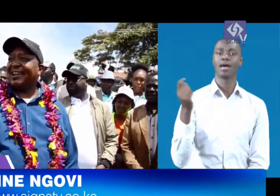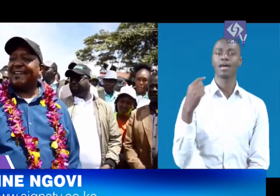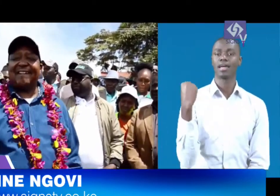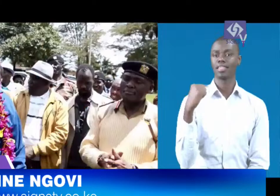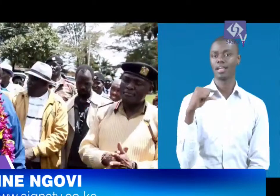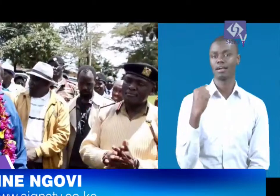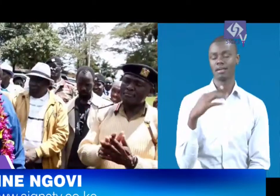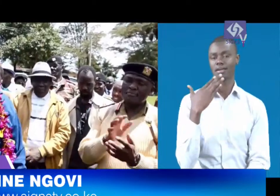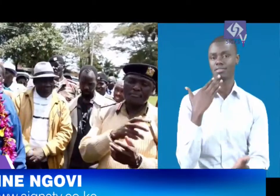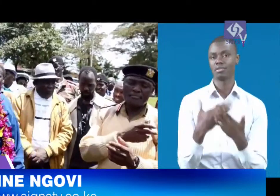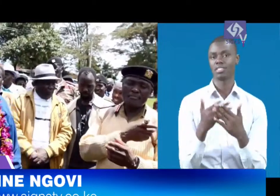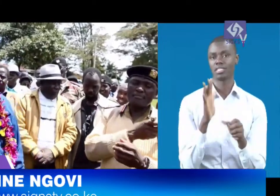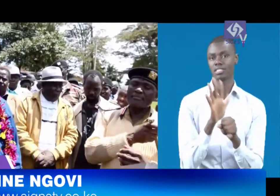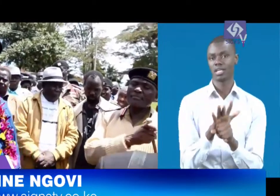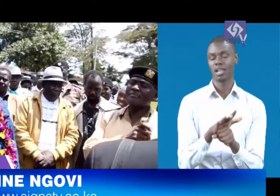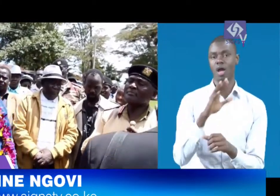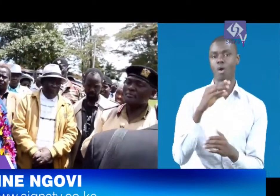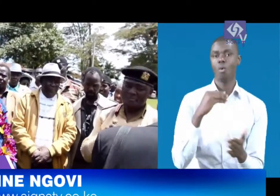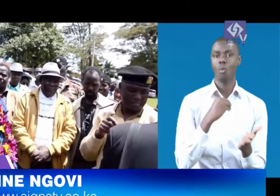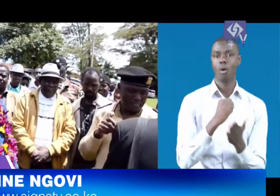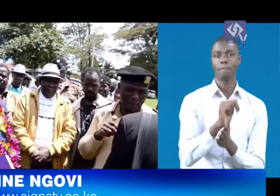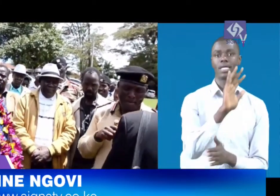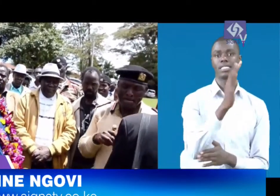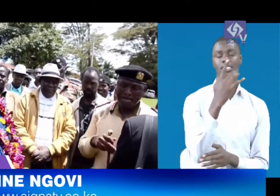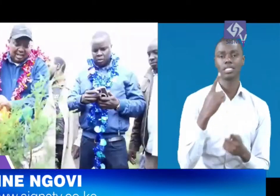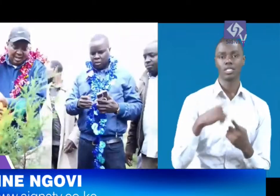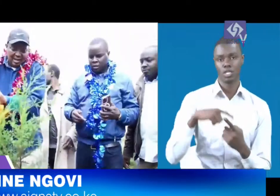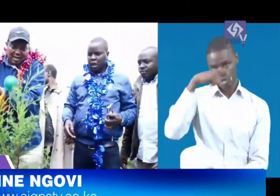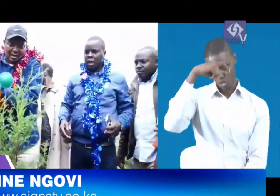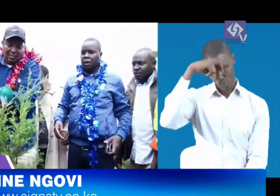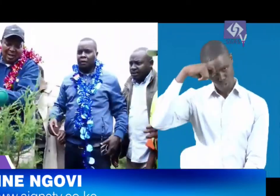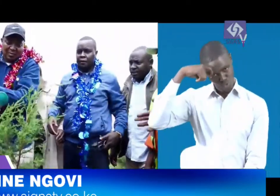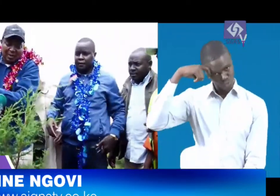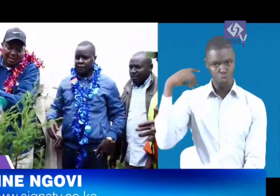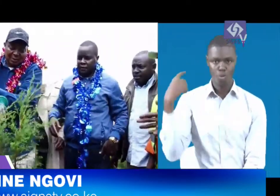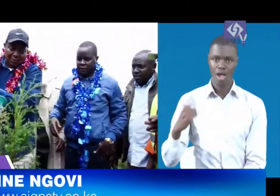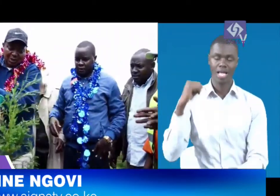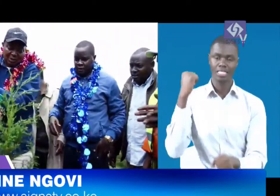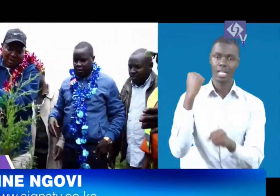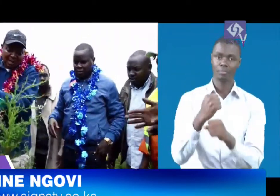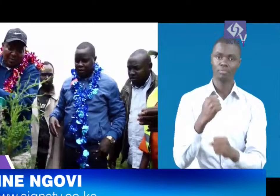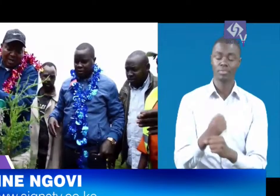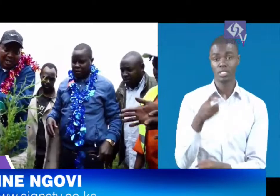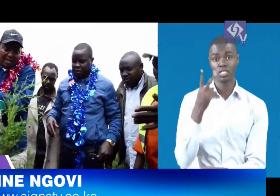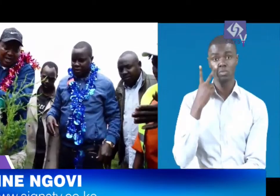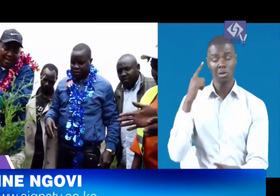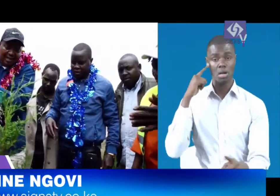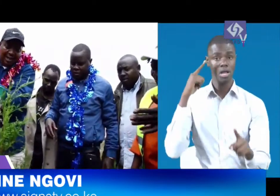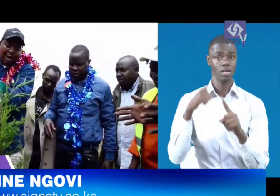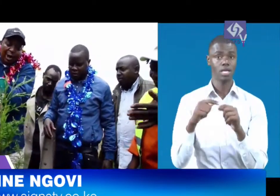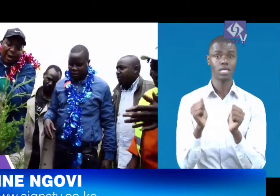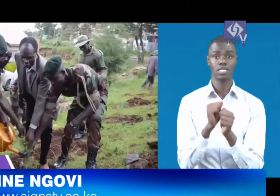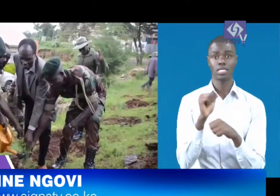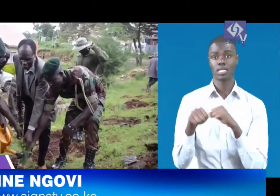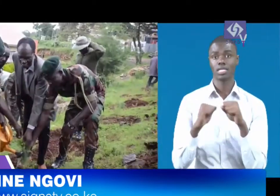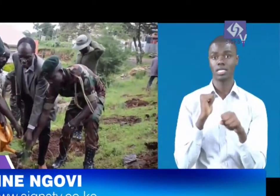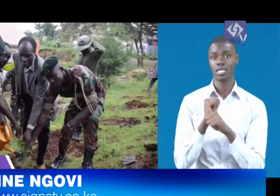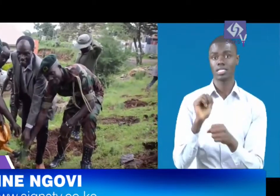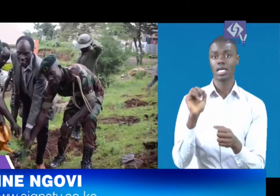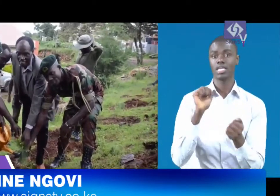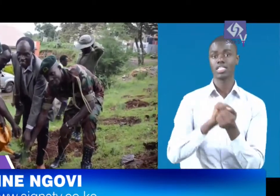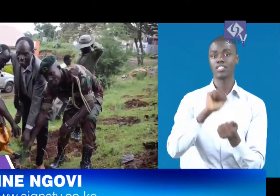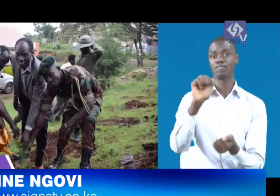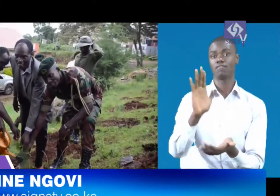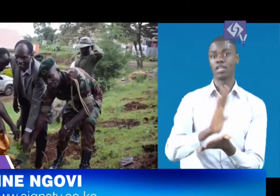Asanteni sana. Wanunue miti kwa hustlers. Sasa nyinyi hustlers umeona target in 10 years ni 15 billion.